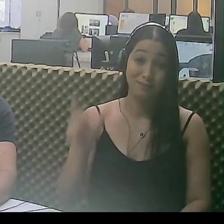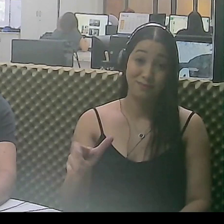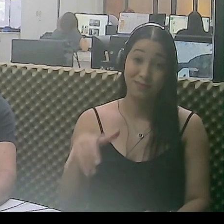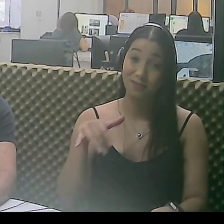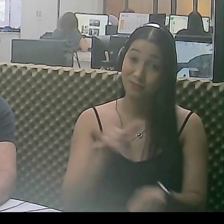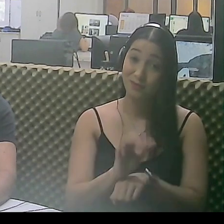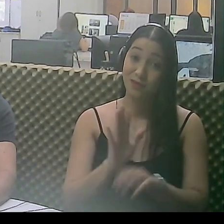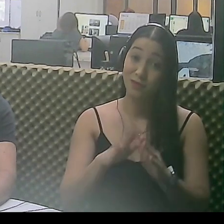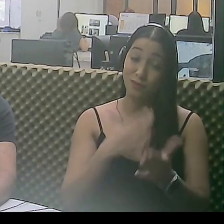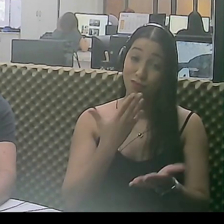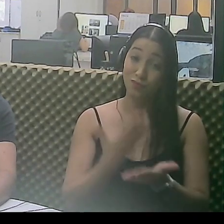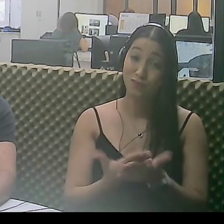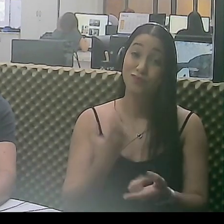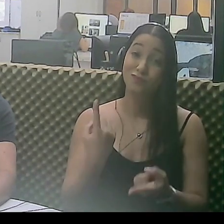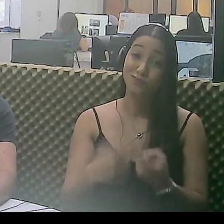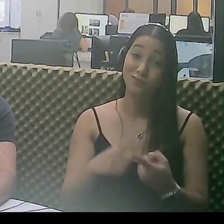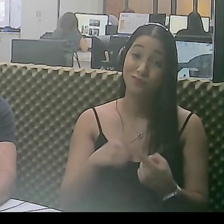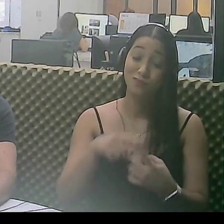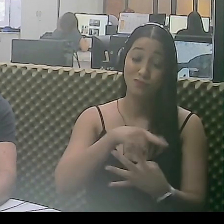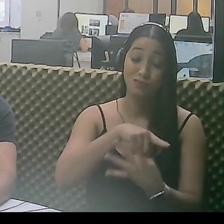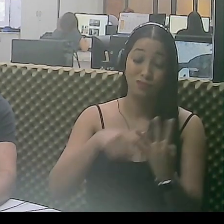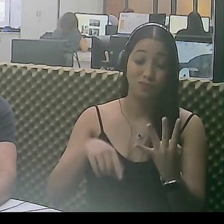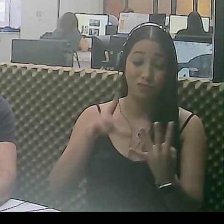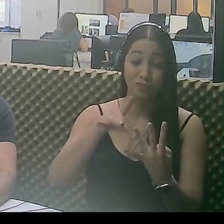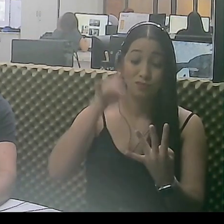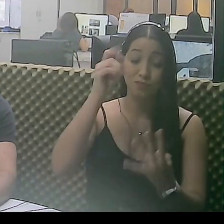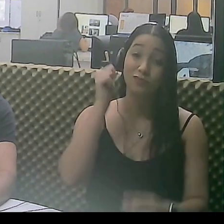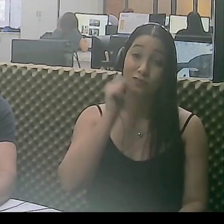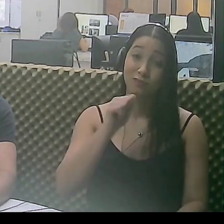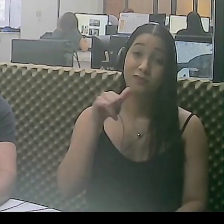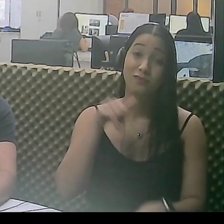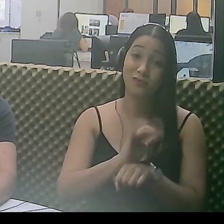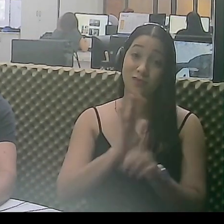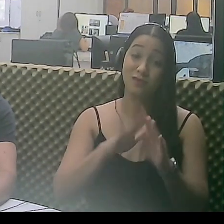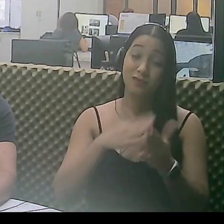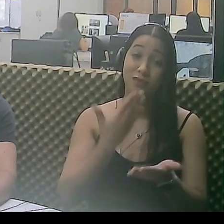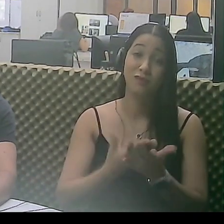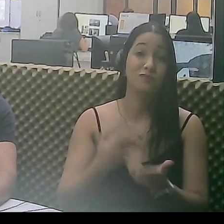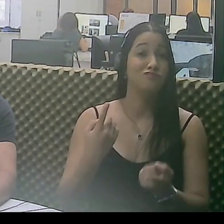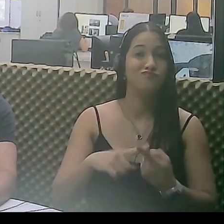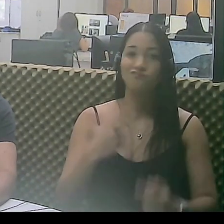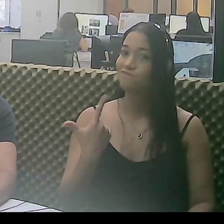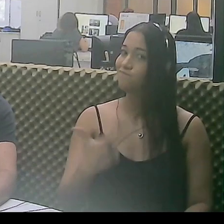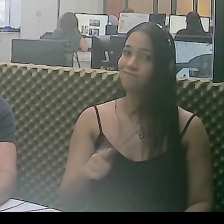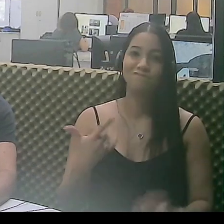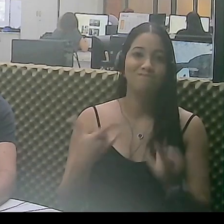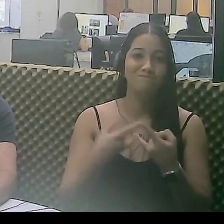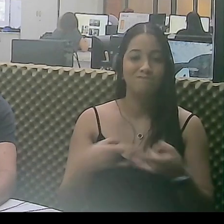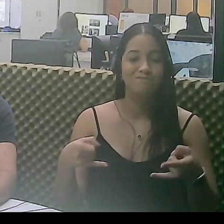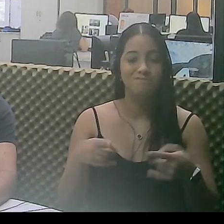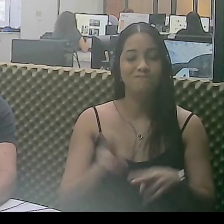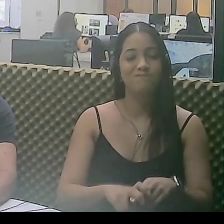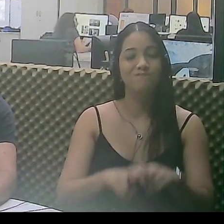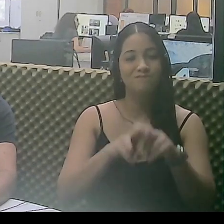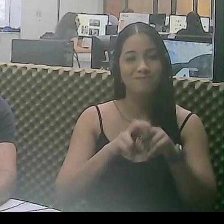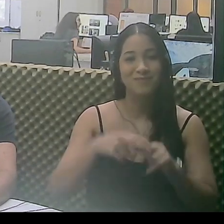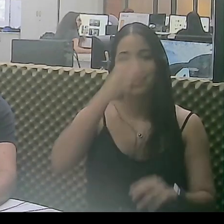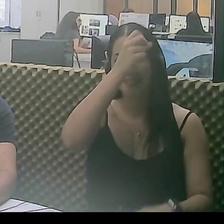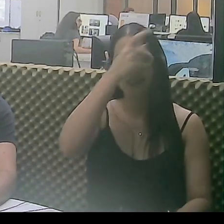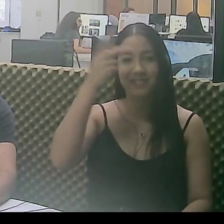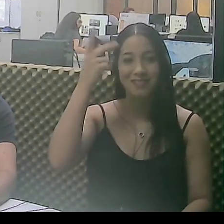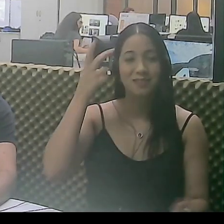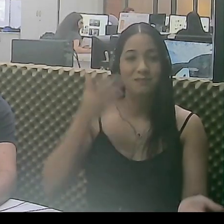aparece na escola é porque ela é uma dentre quatro garotas que falta aula por não ter absorvente por isso a prefeitura